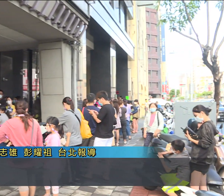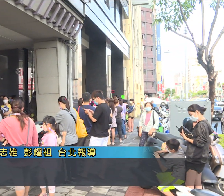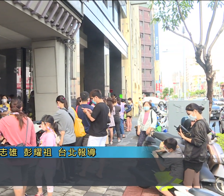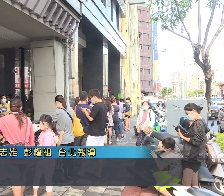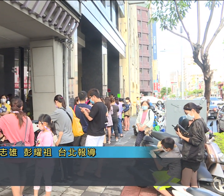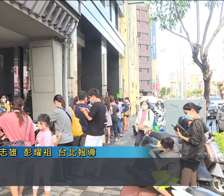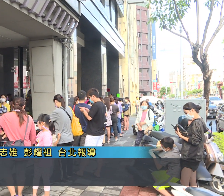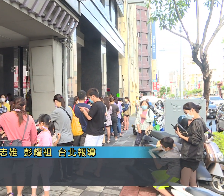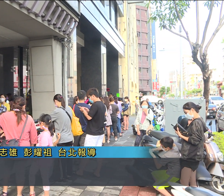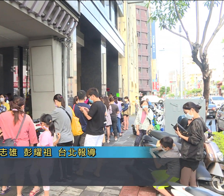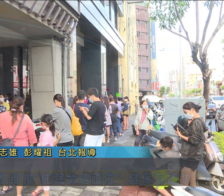北报道。